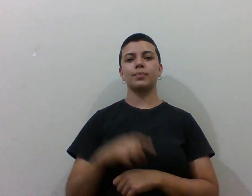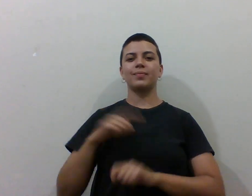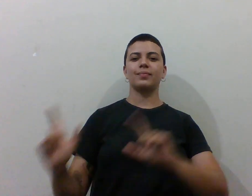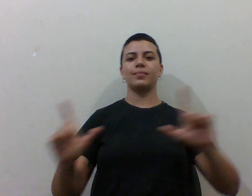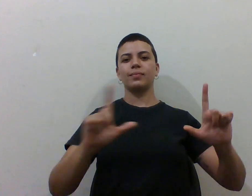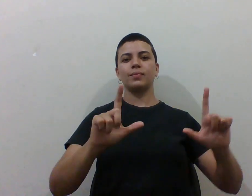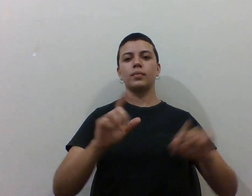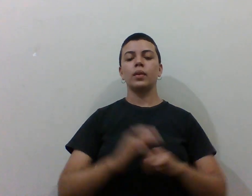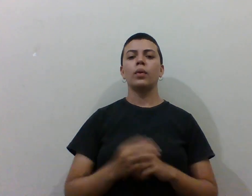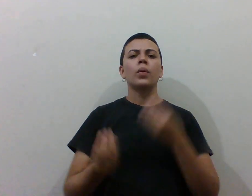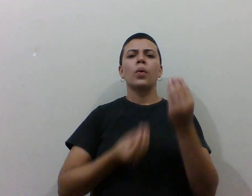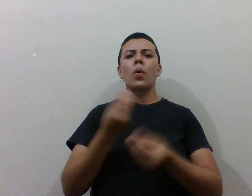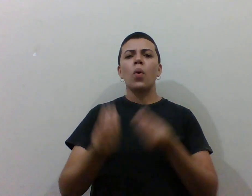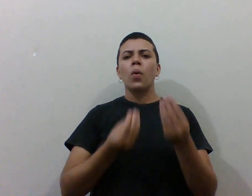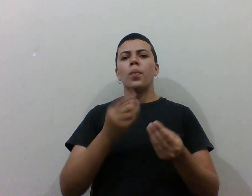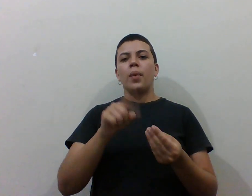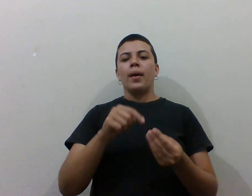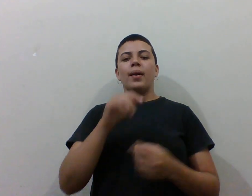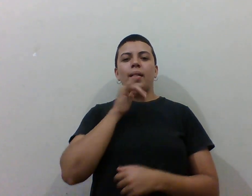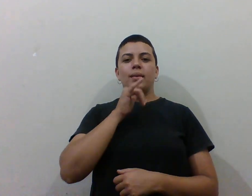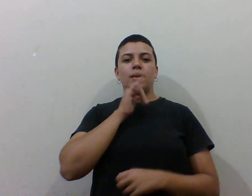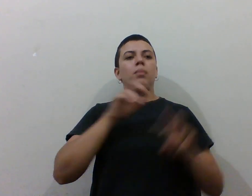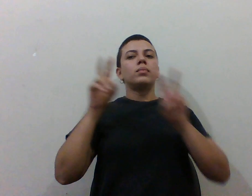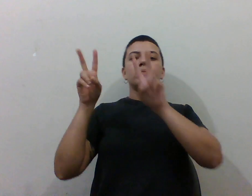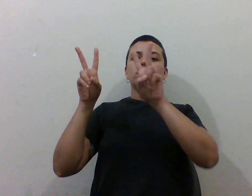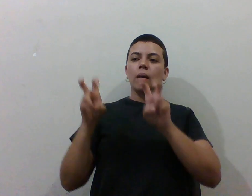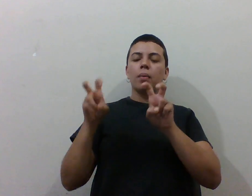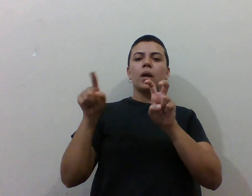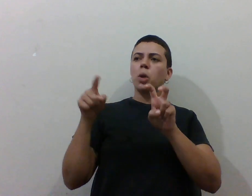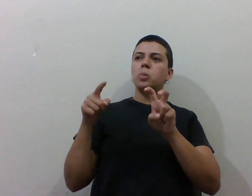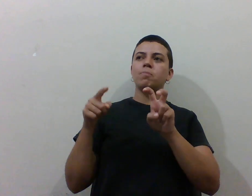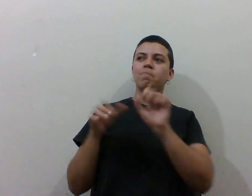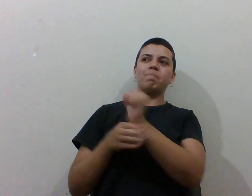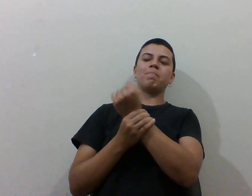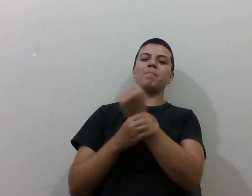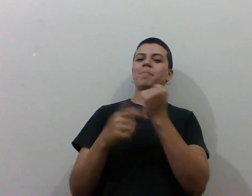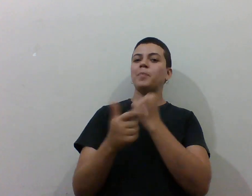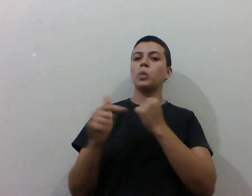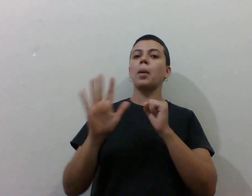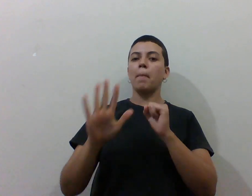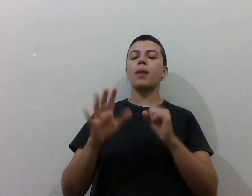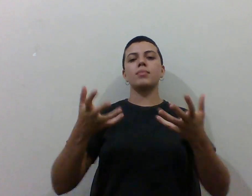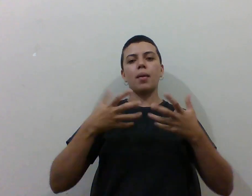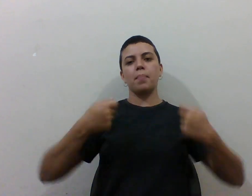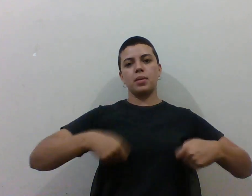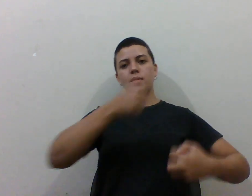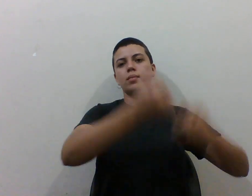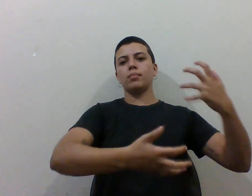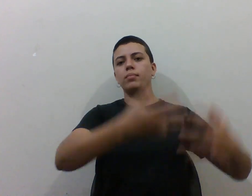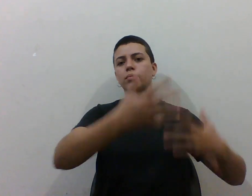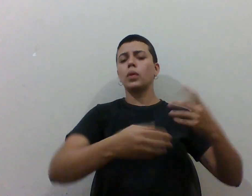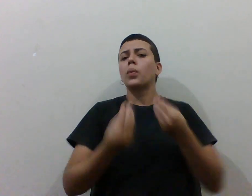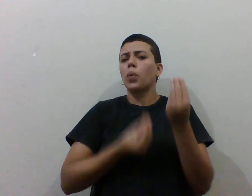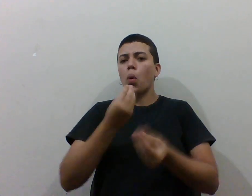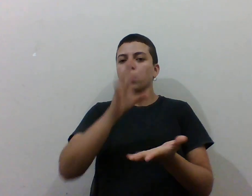numa proposta transversal de ensino como é que a gente operacionaliza a inserção desses assuntos